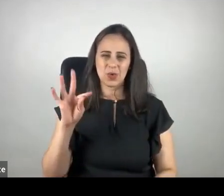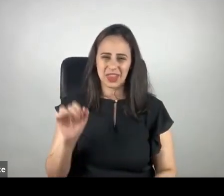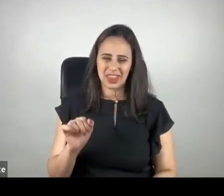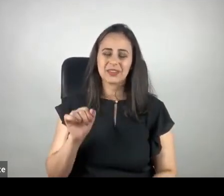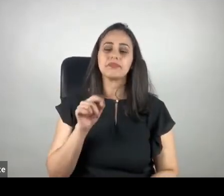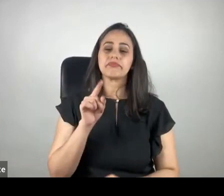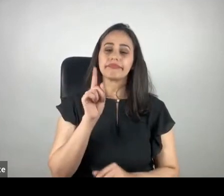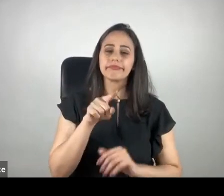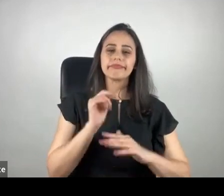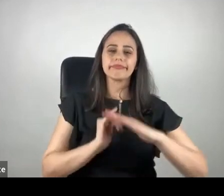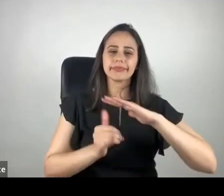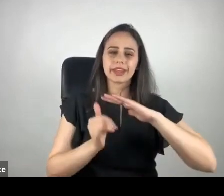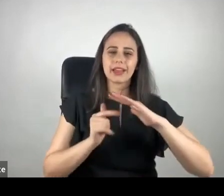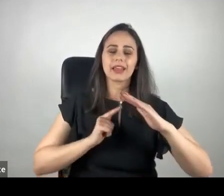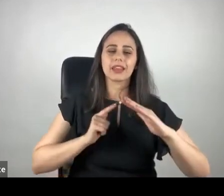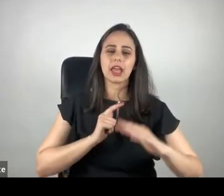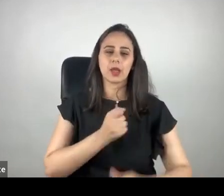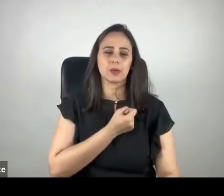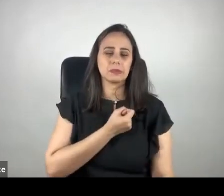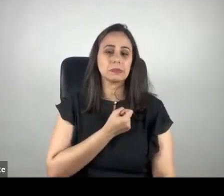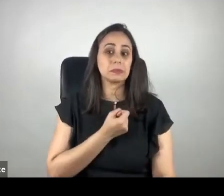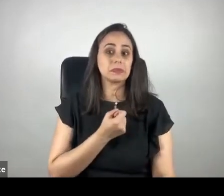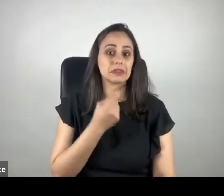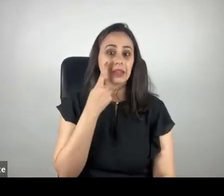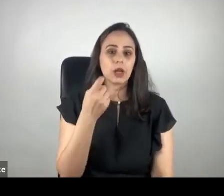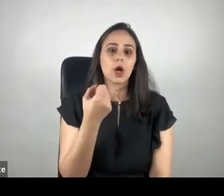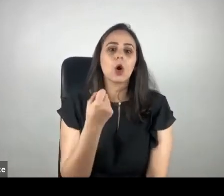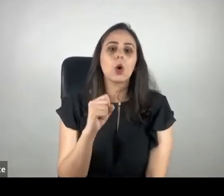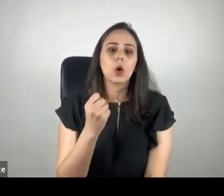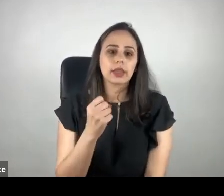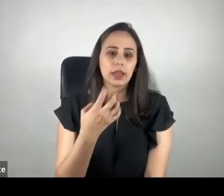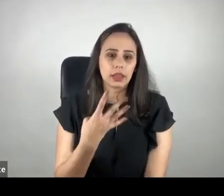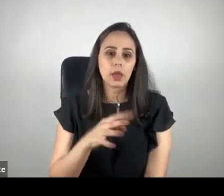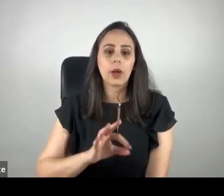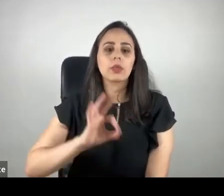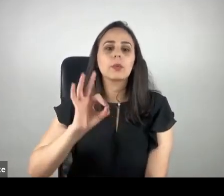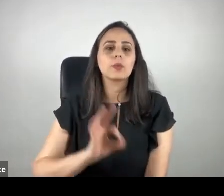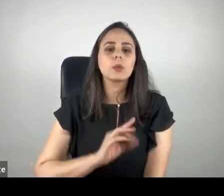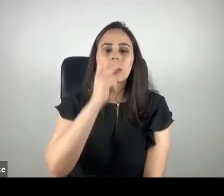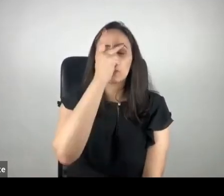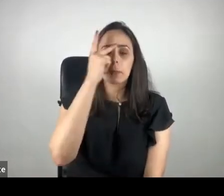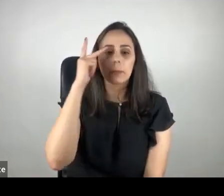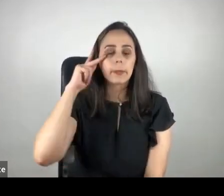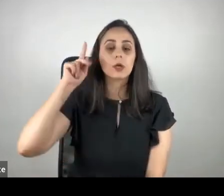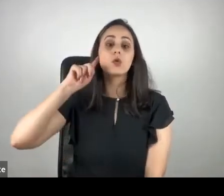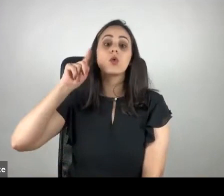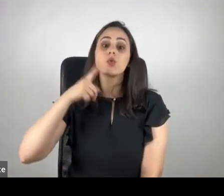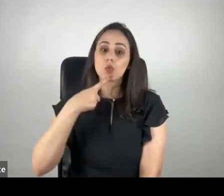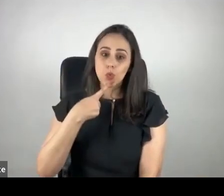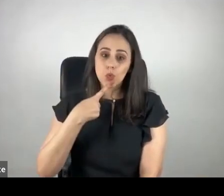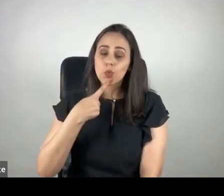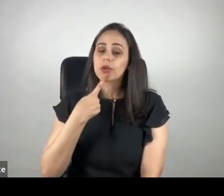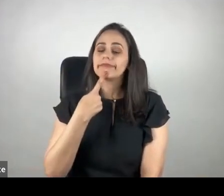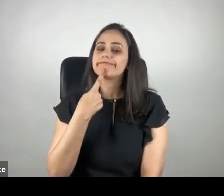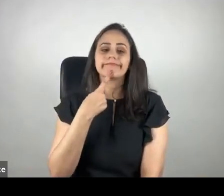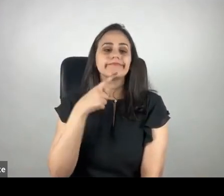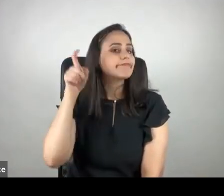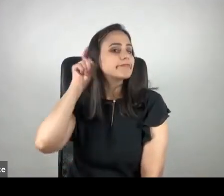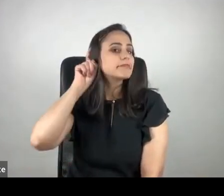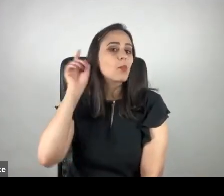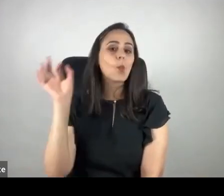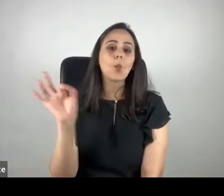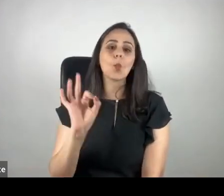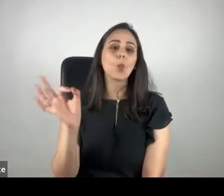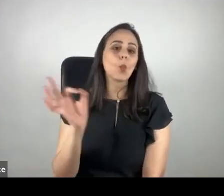dado bem legal: 84% das pessoas surdas não usam aparelho